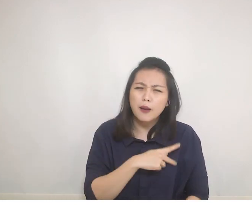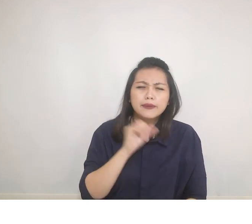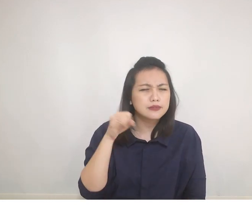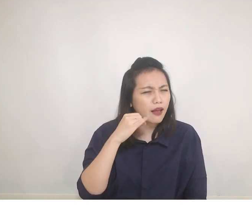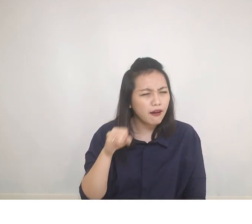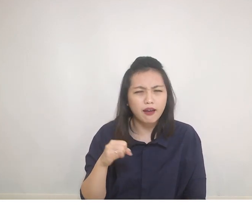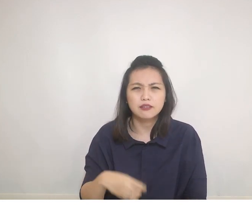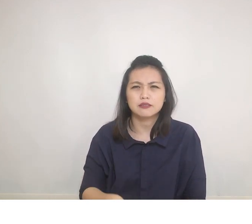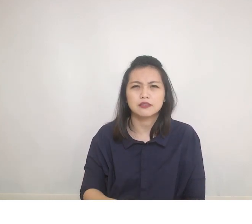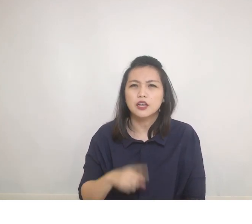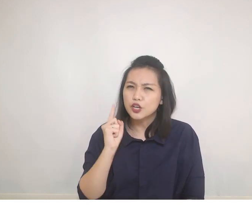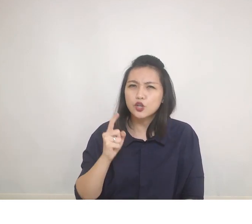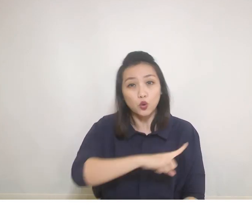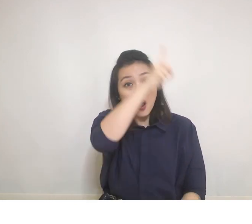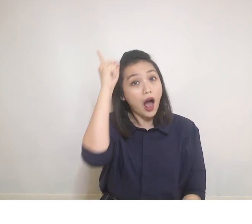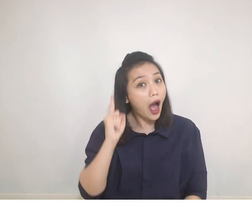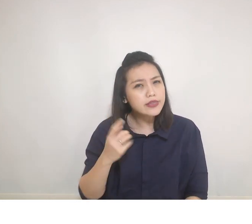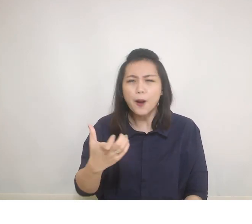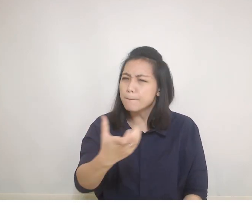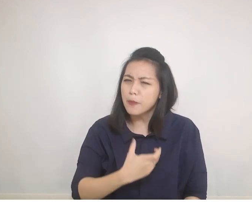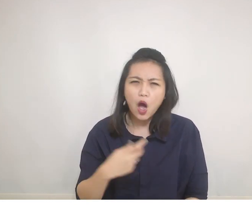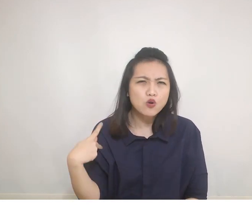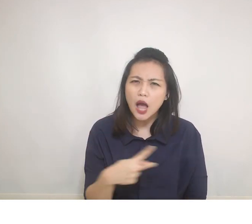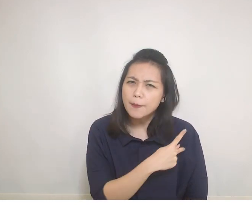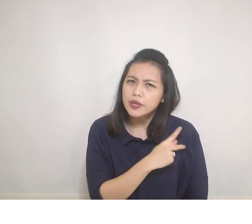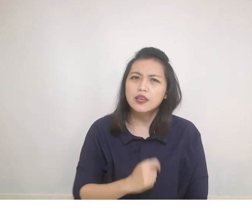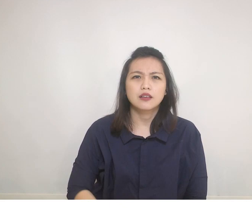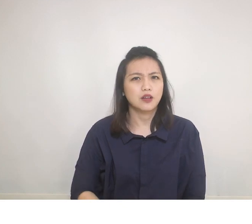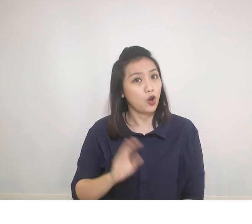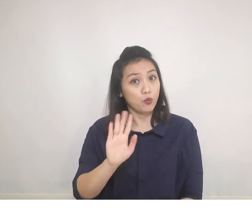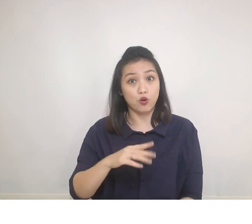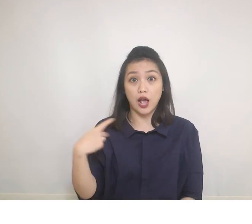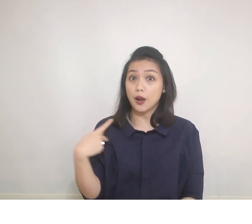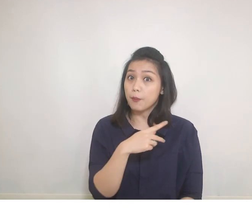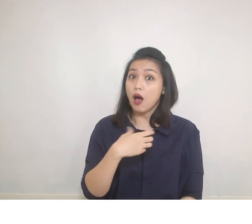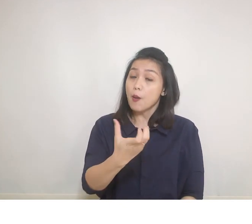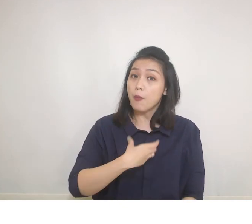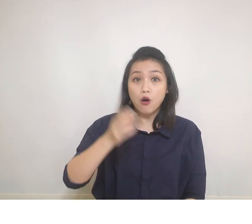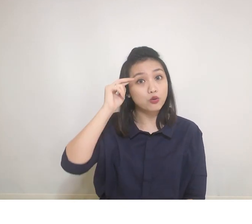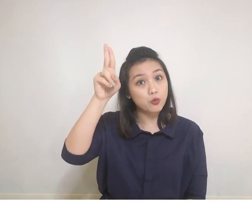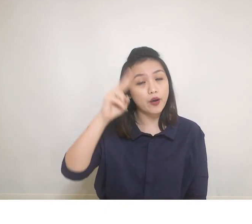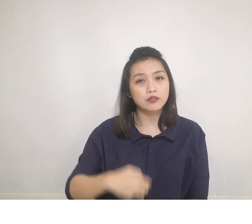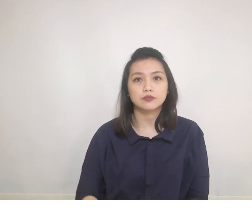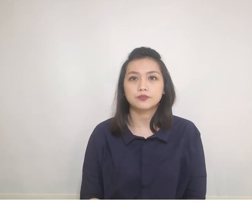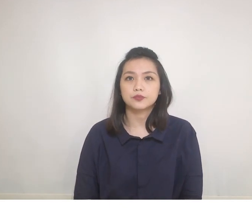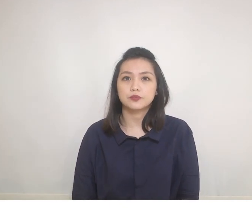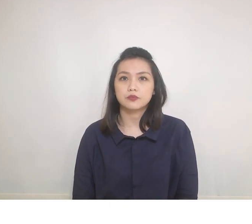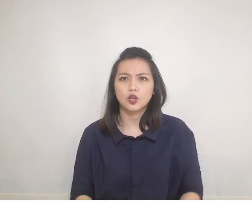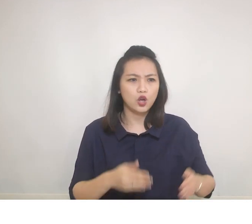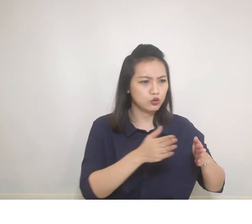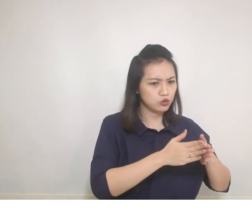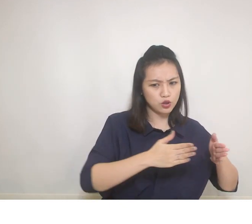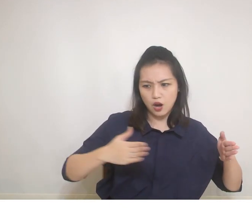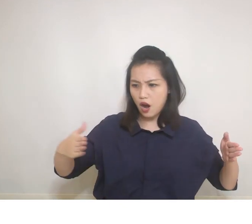bilang, saya merongrong lah, istilahnya apa ya, ayo kamu cari